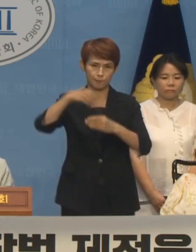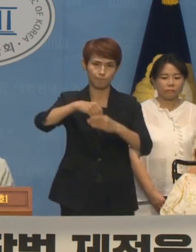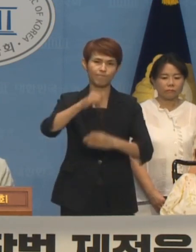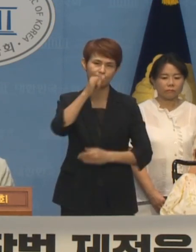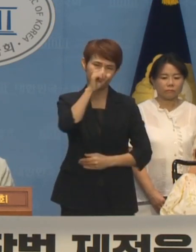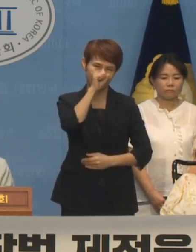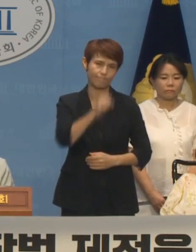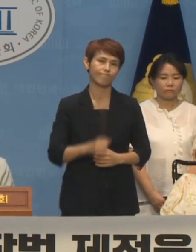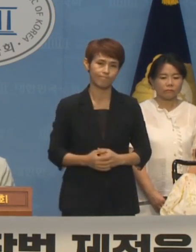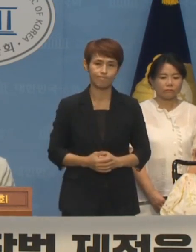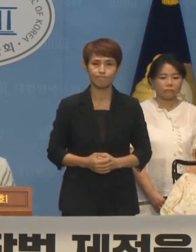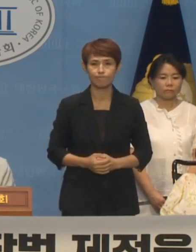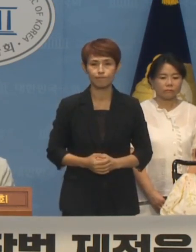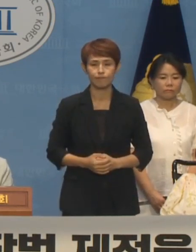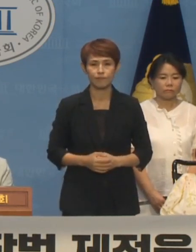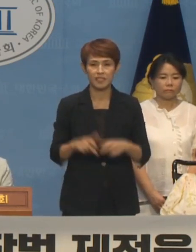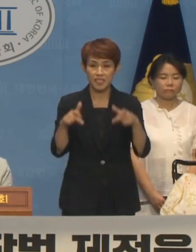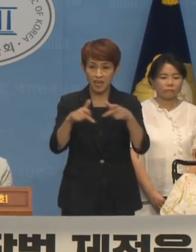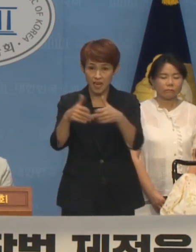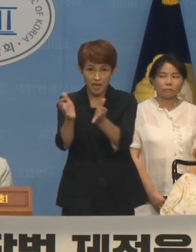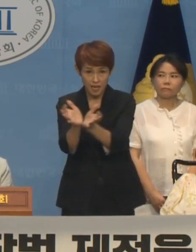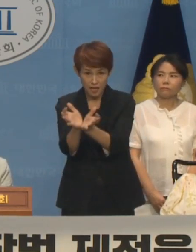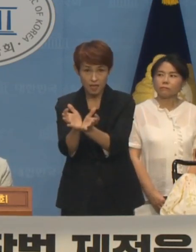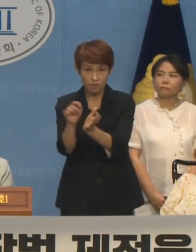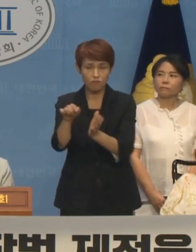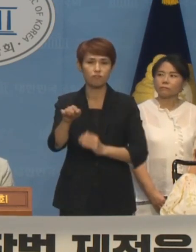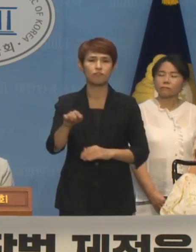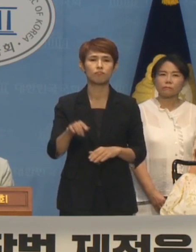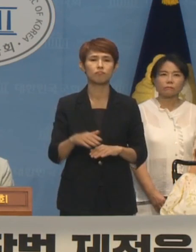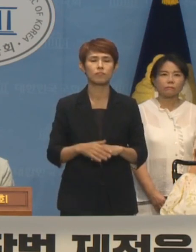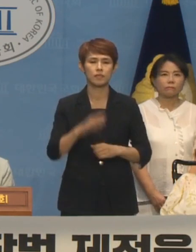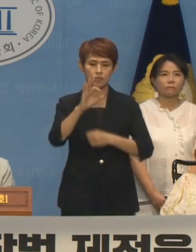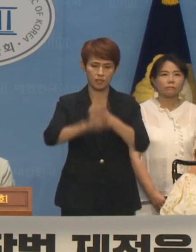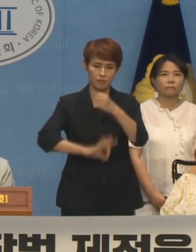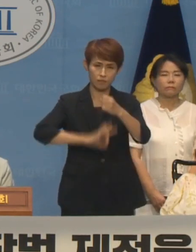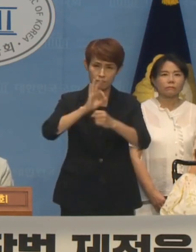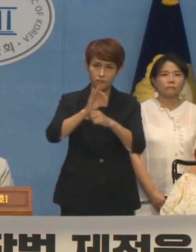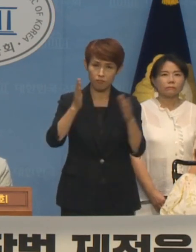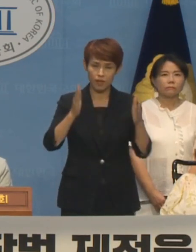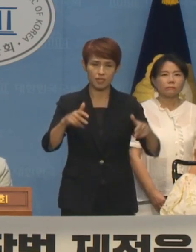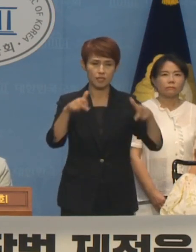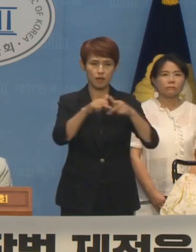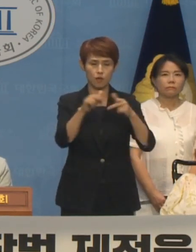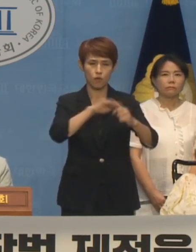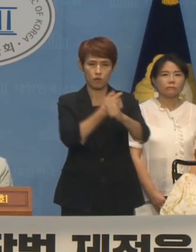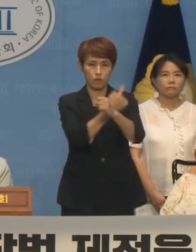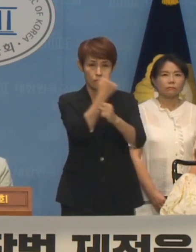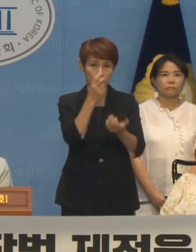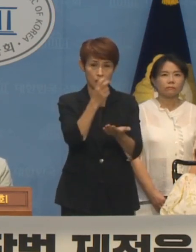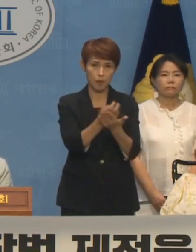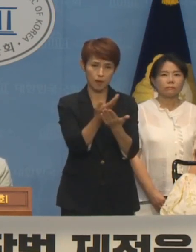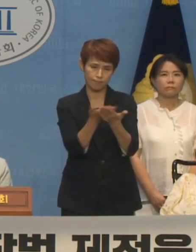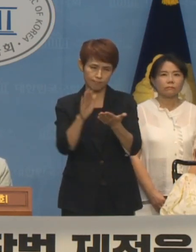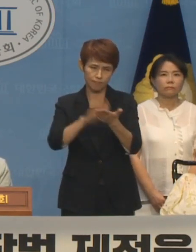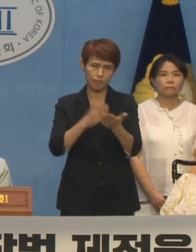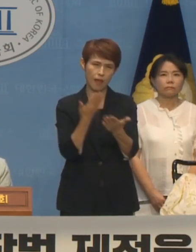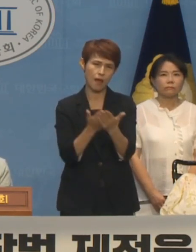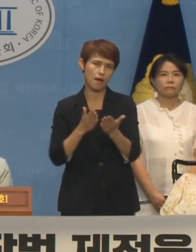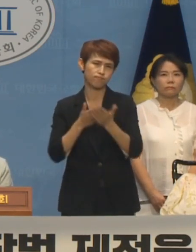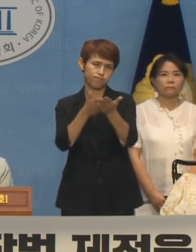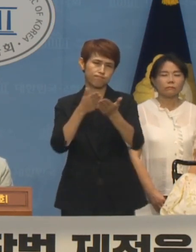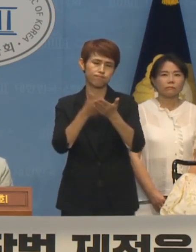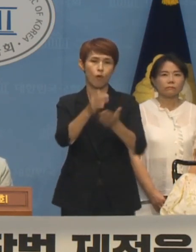되었으면 좋겠습니다. 장애계에서는 지금까지 10여 년 동안 장애인 권리보장법 제정을 촉구해